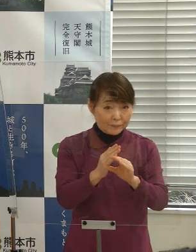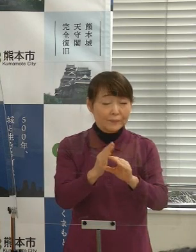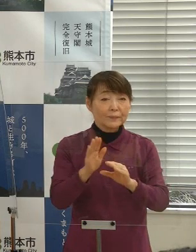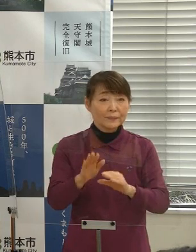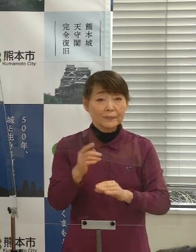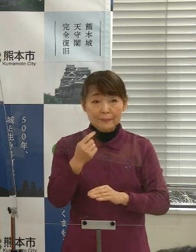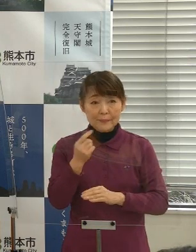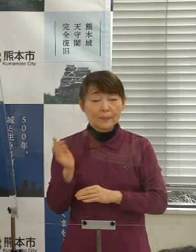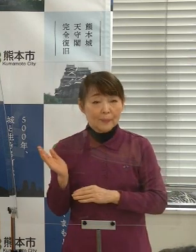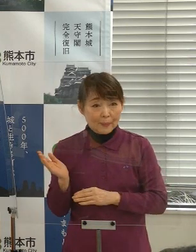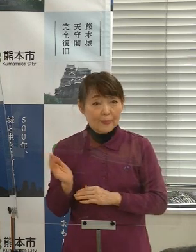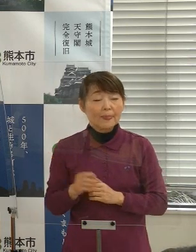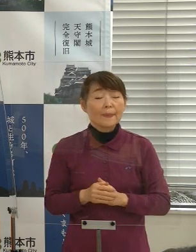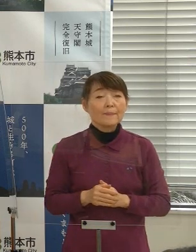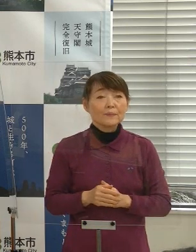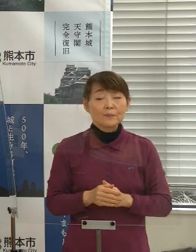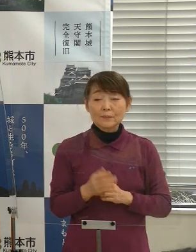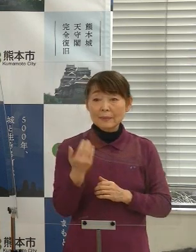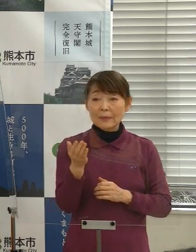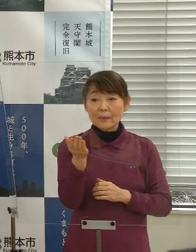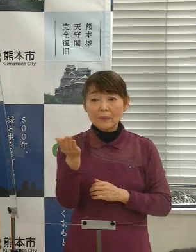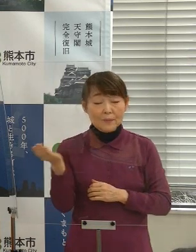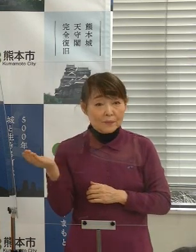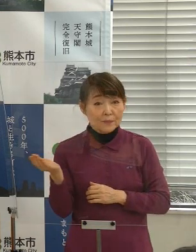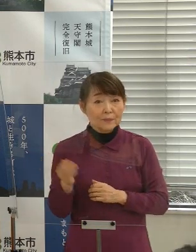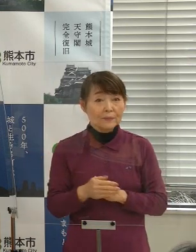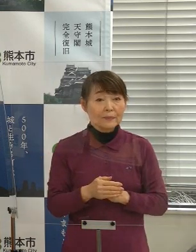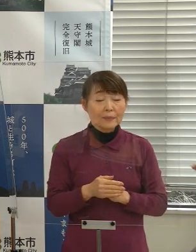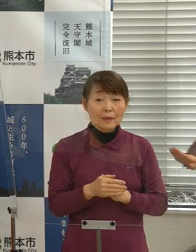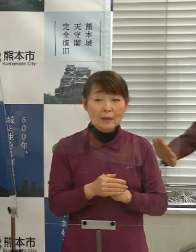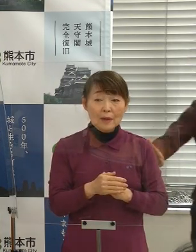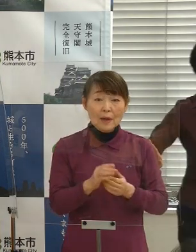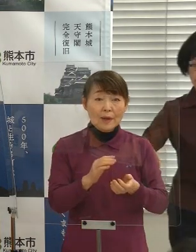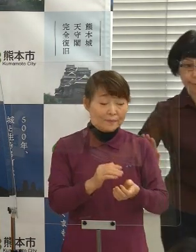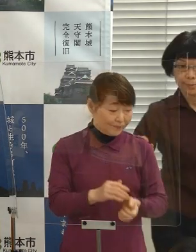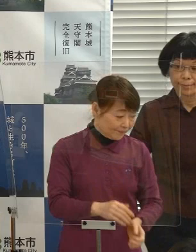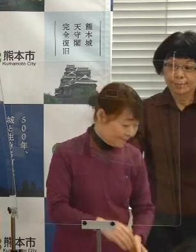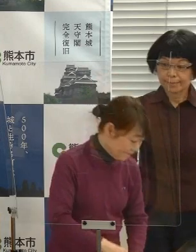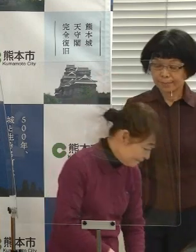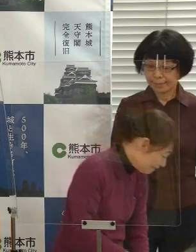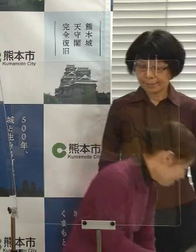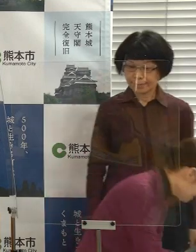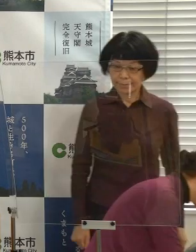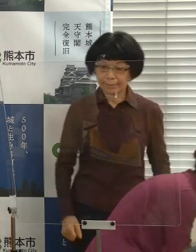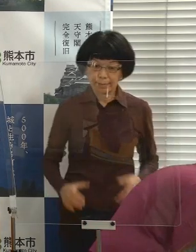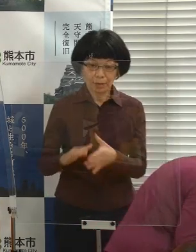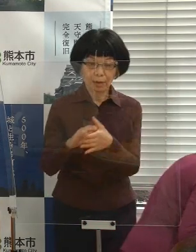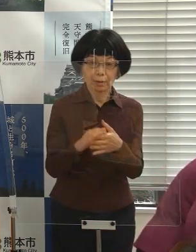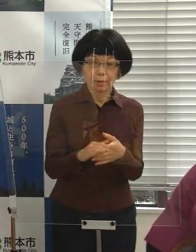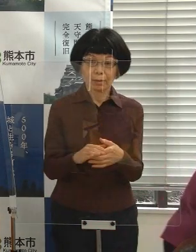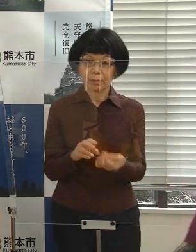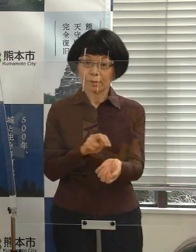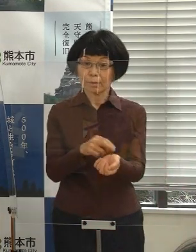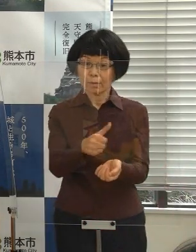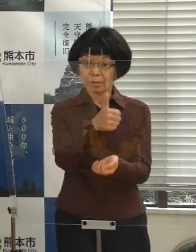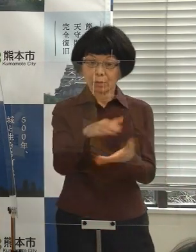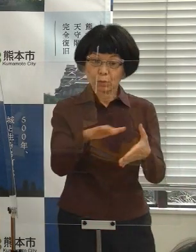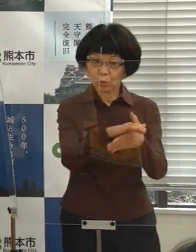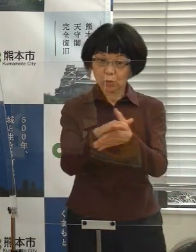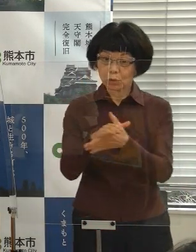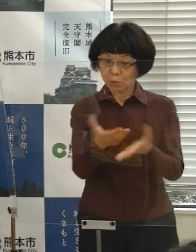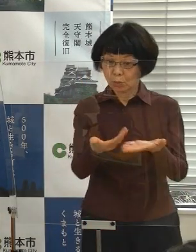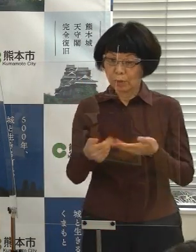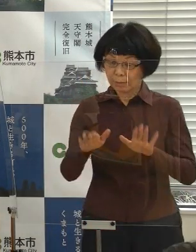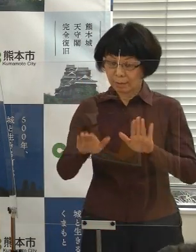はい、先日病院の方に医師から送られた文書の中で、公的サービスに関しても触れてありました